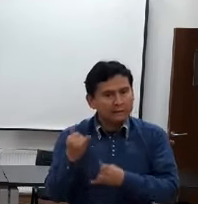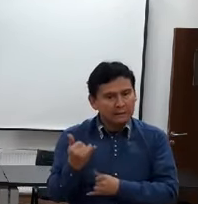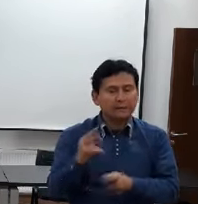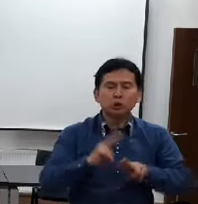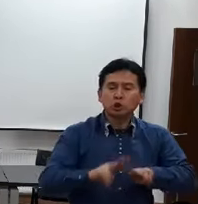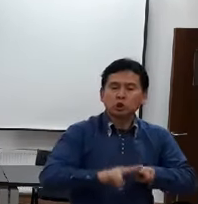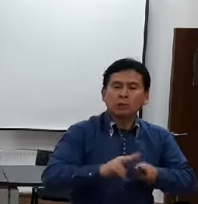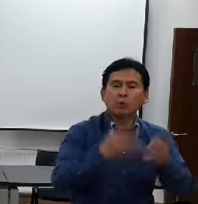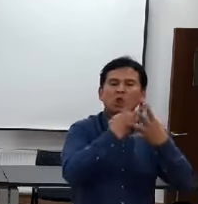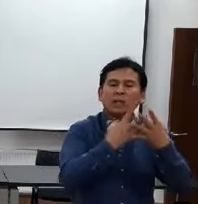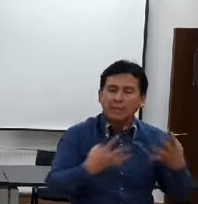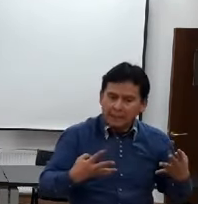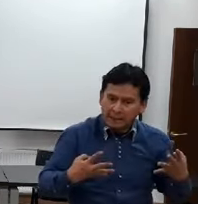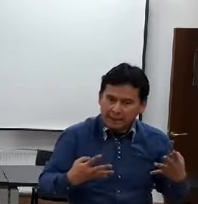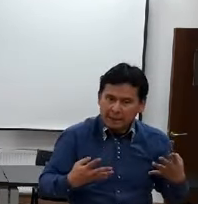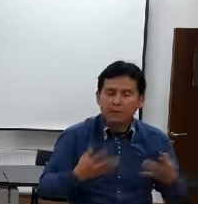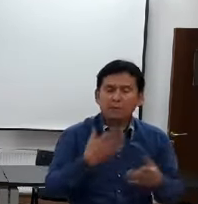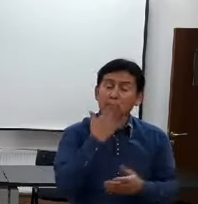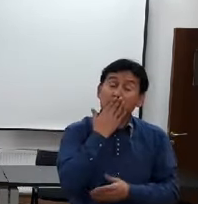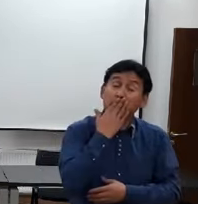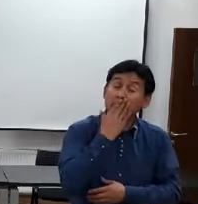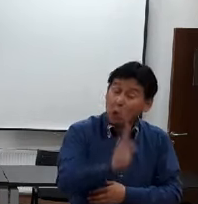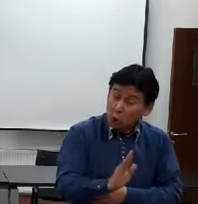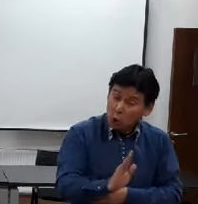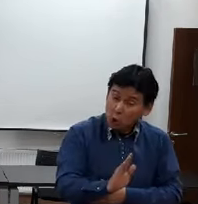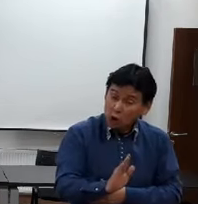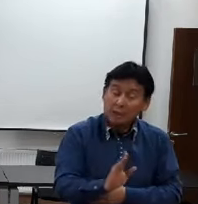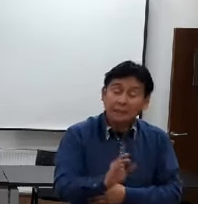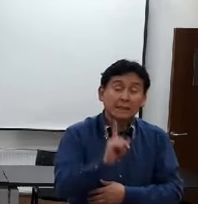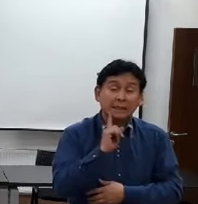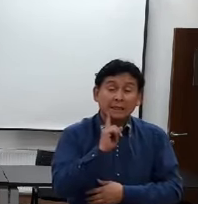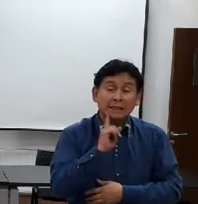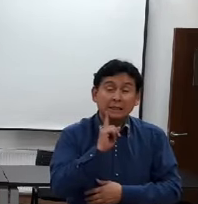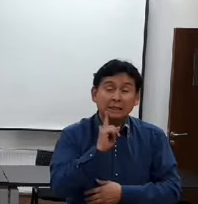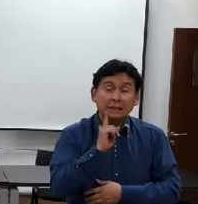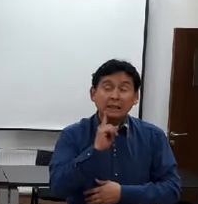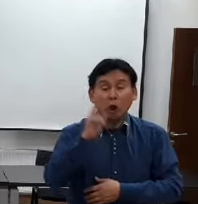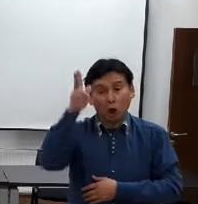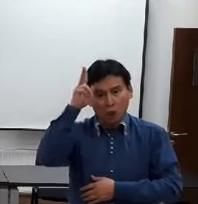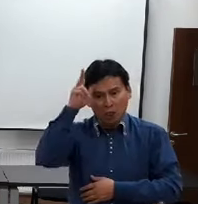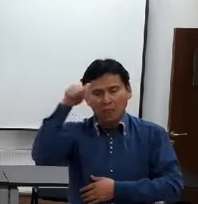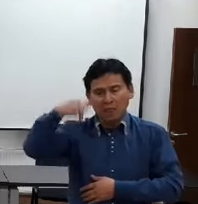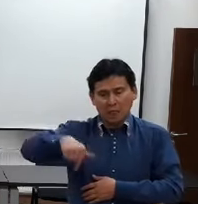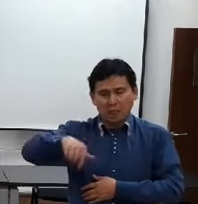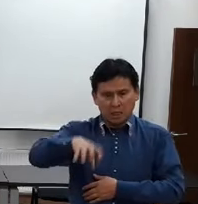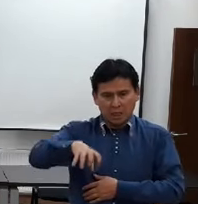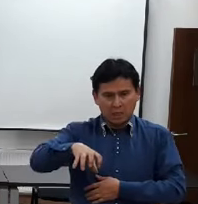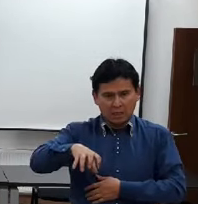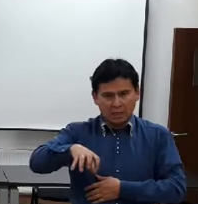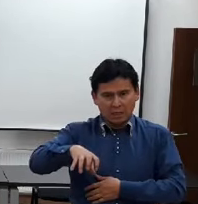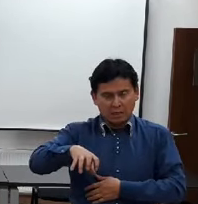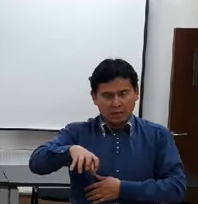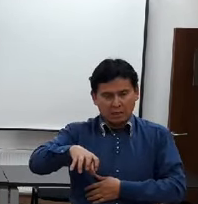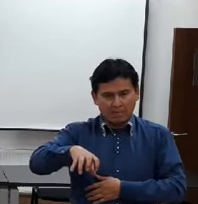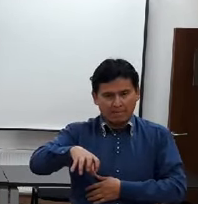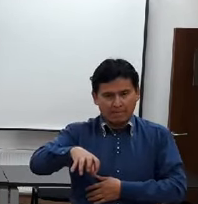resolvimos como red que lo mejor era tener las residencias sanitarias en Coyhaique así como lo han hecho la